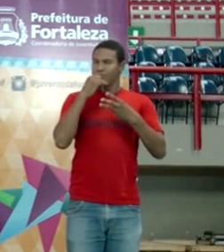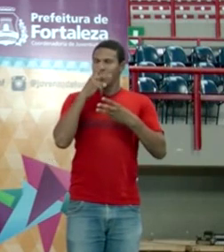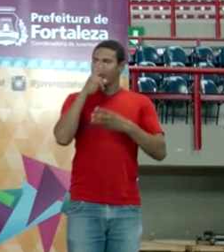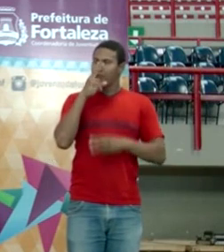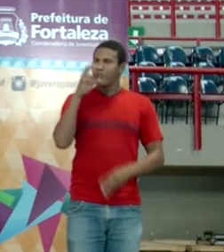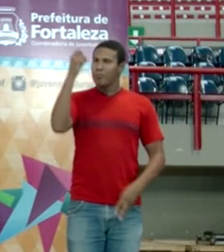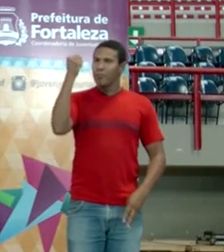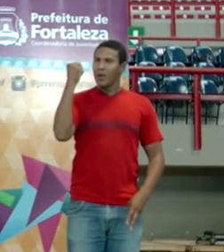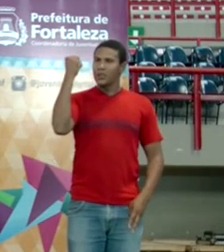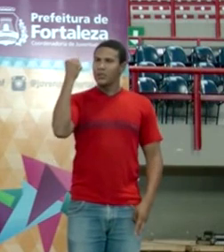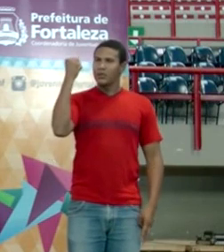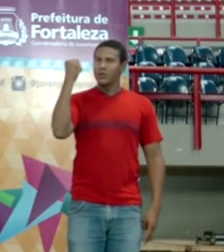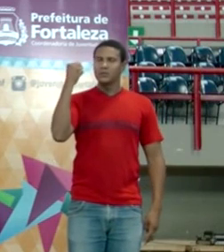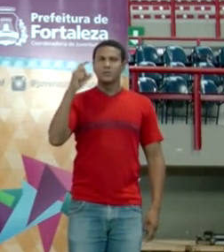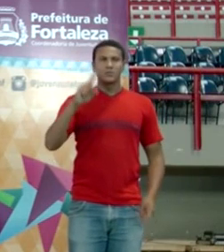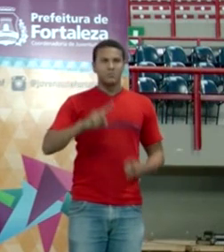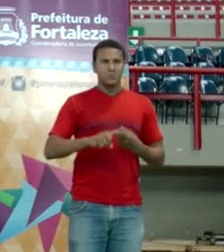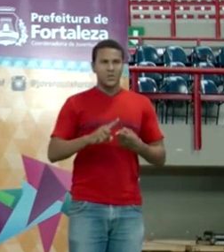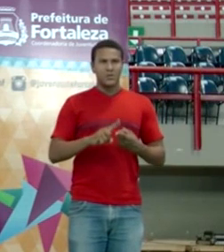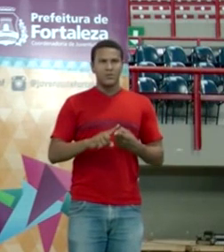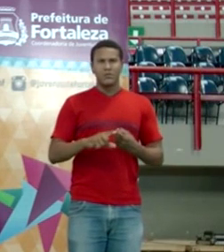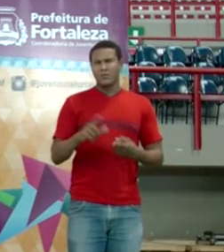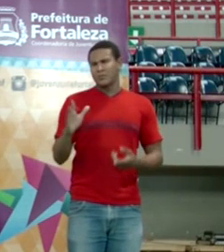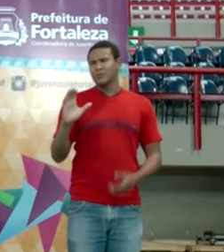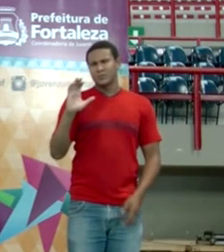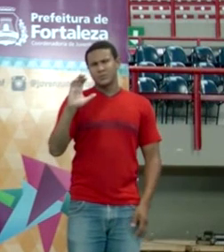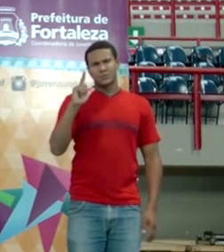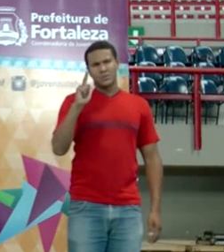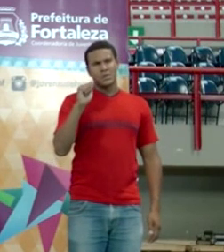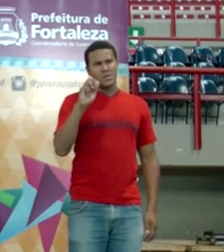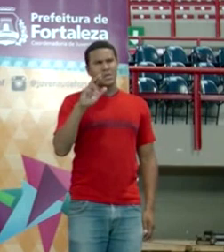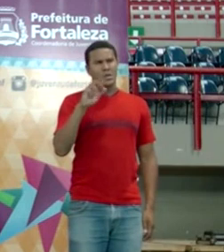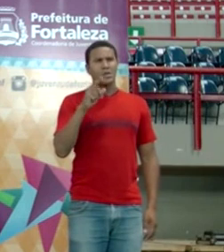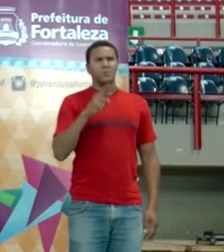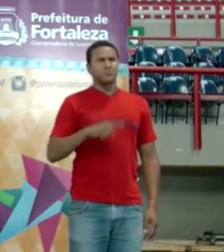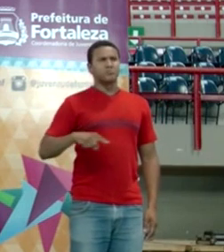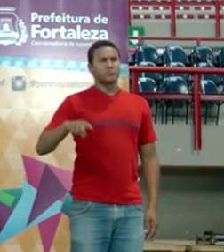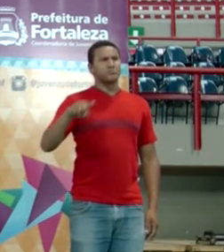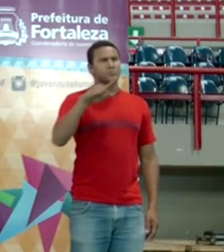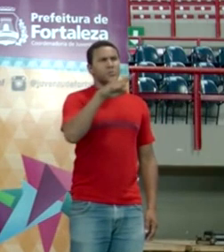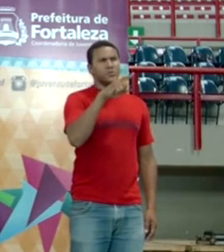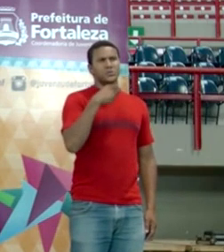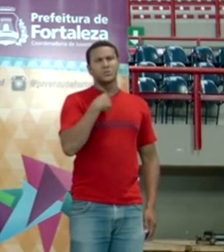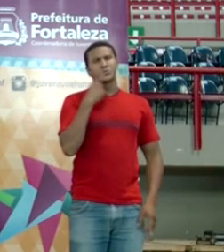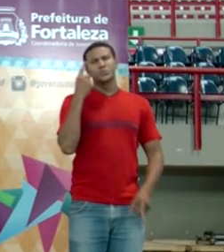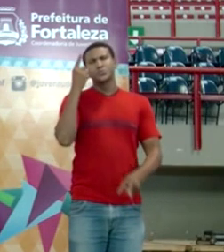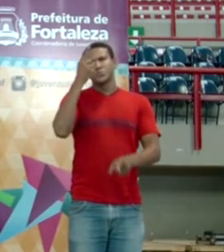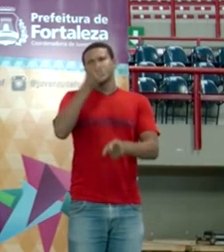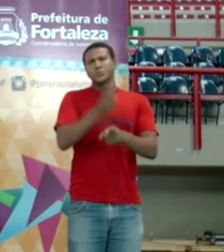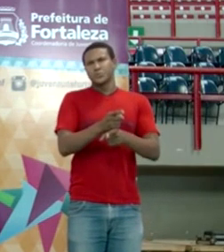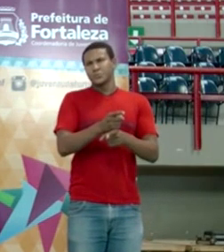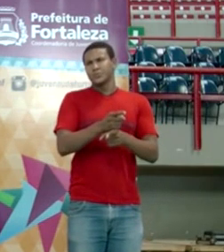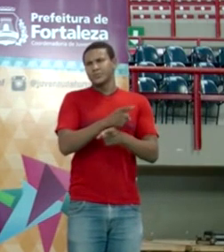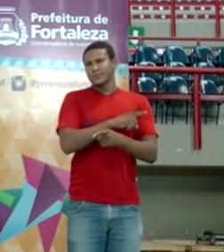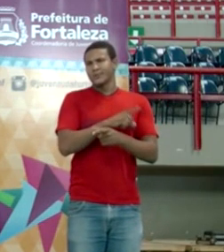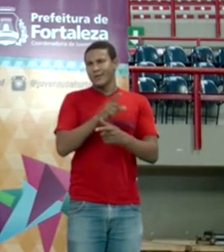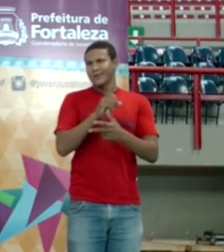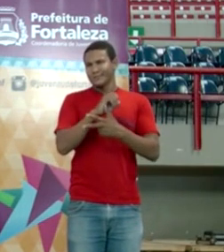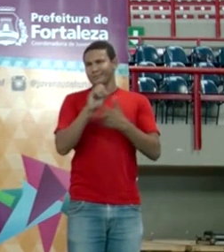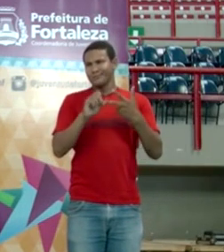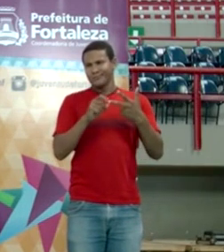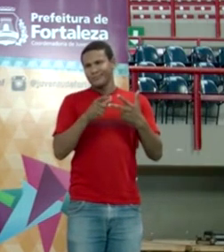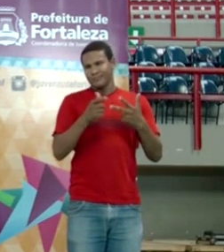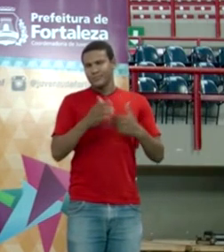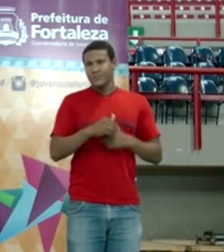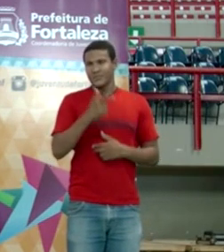potência. É óbvio que vocês vão encontrar isso na nossa prova do Enem, do dia 24 e 25, que